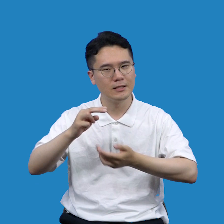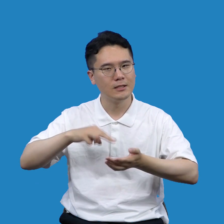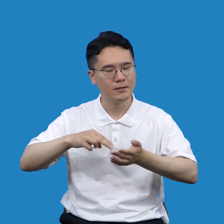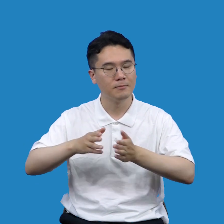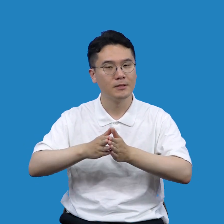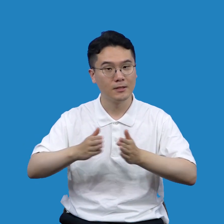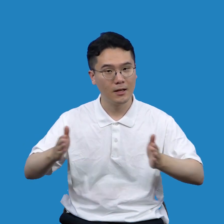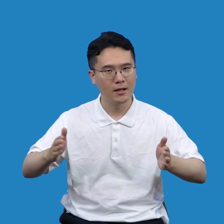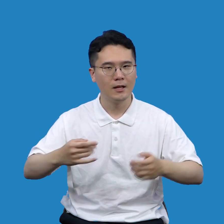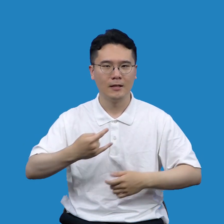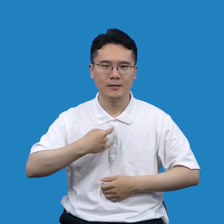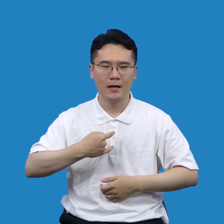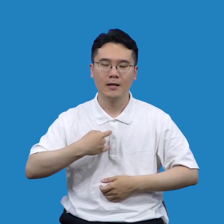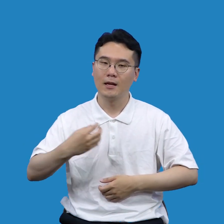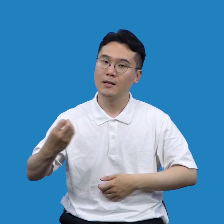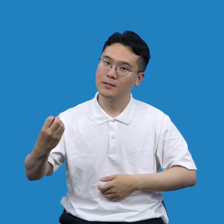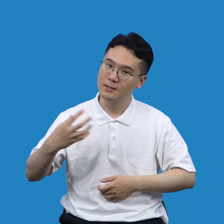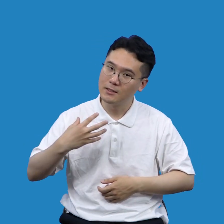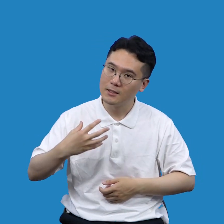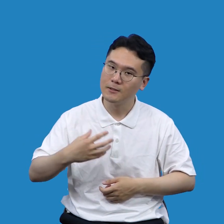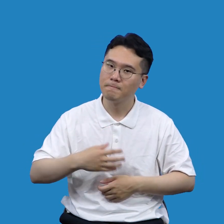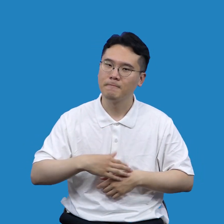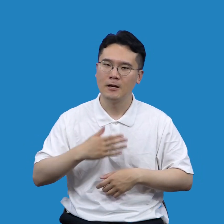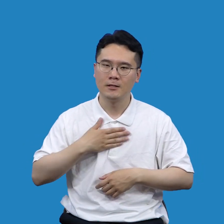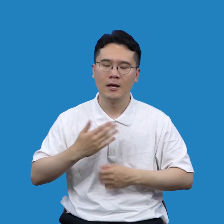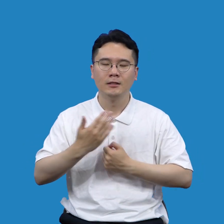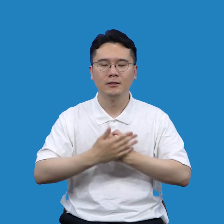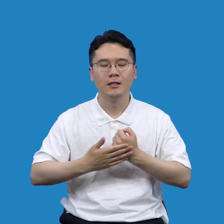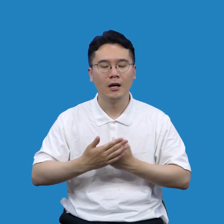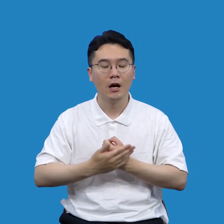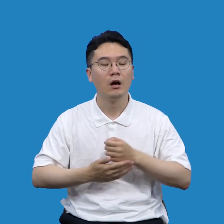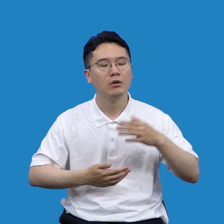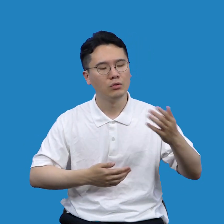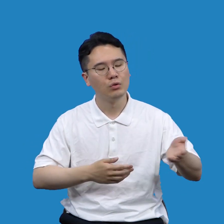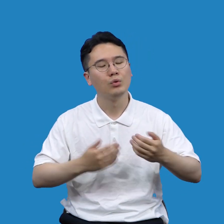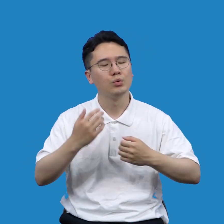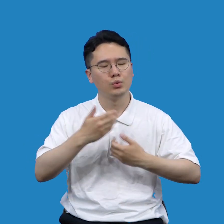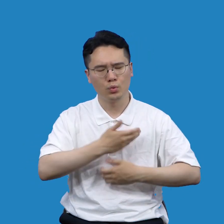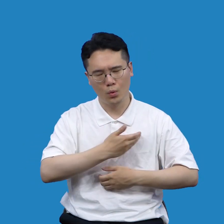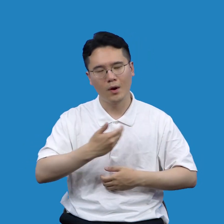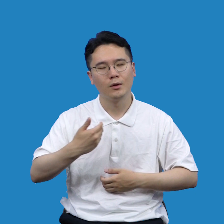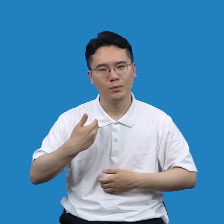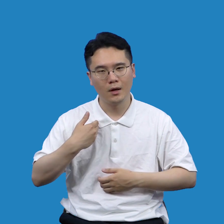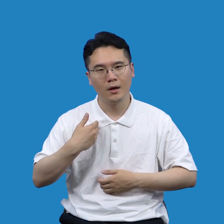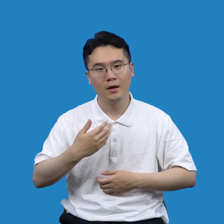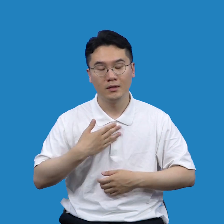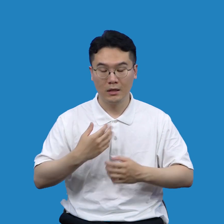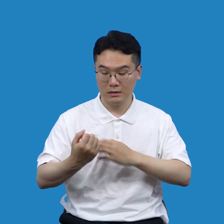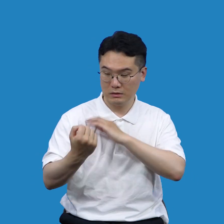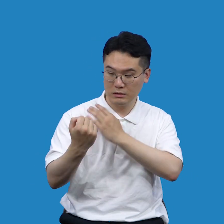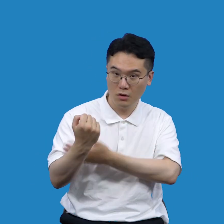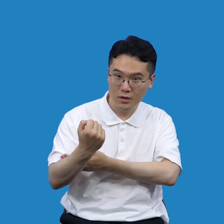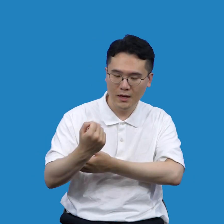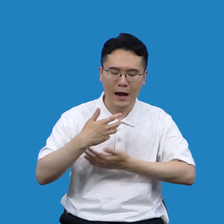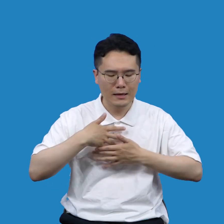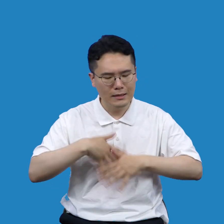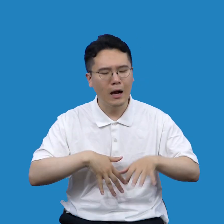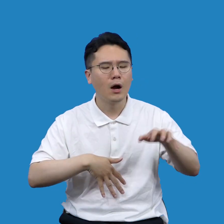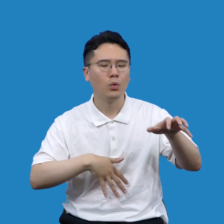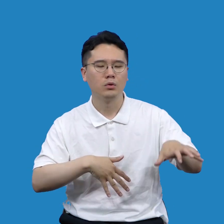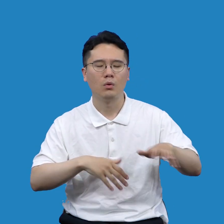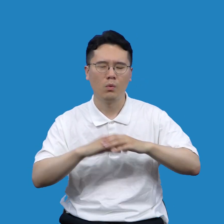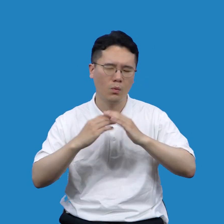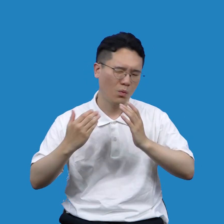읽겠습니다. 시작. 나에게 이르시기를 내 은혜가 내게 족하도다. 이는 내 능력이 약한 데서 온전하여